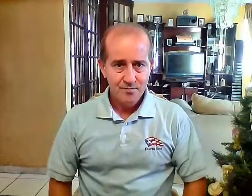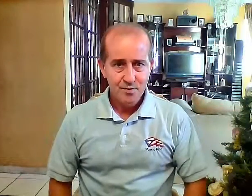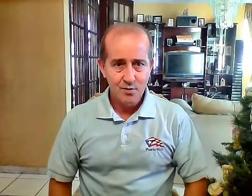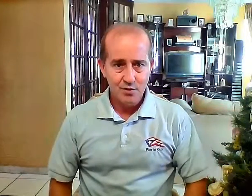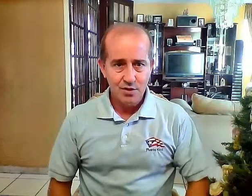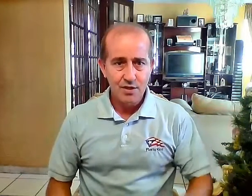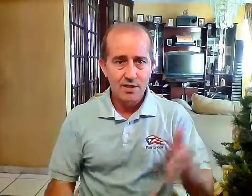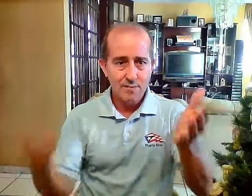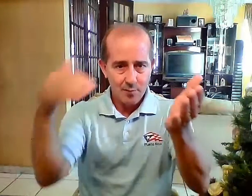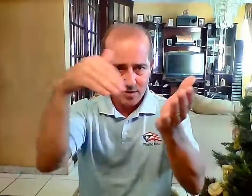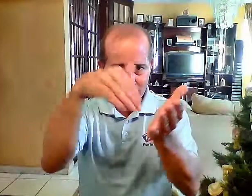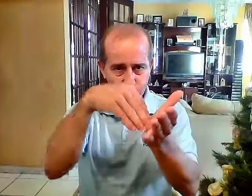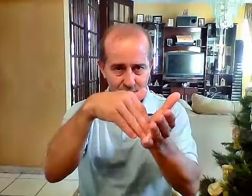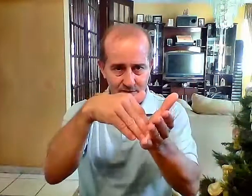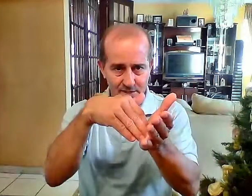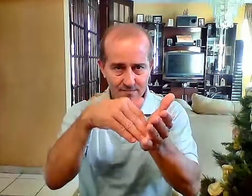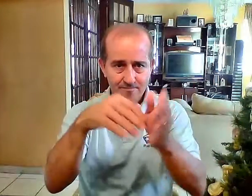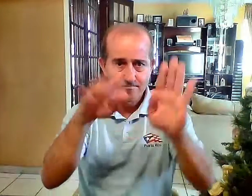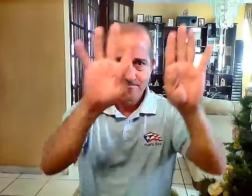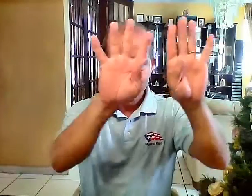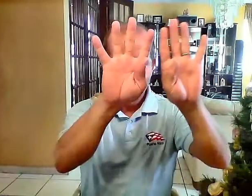cortina. Vamos a verlo otra vez